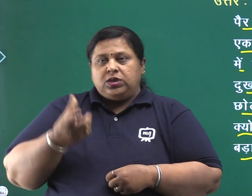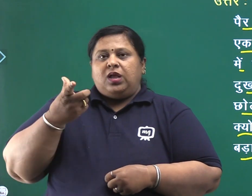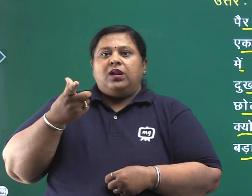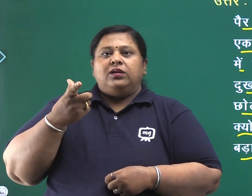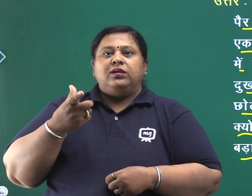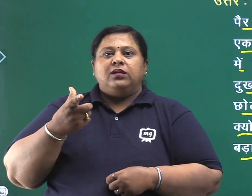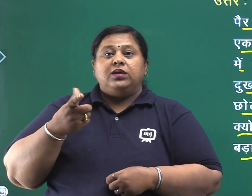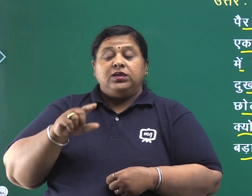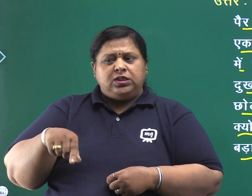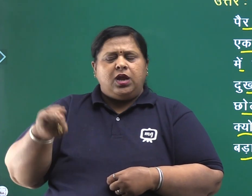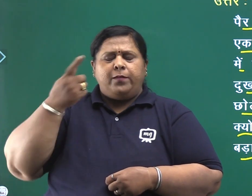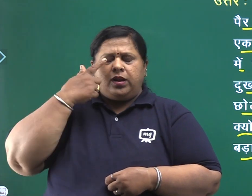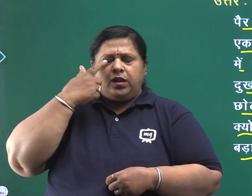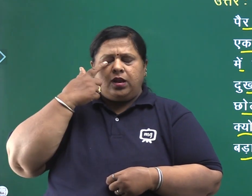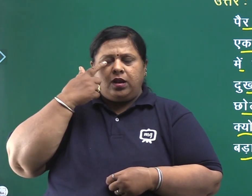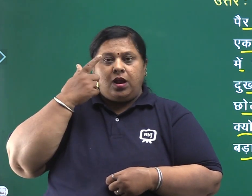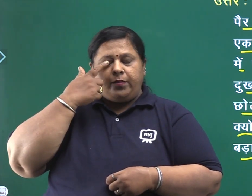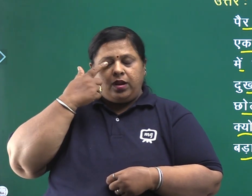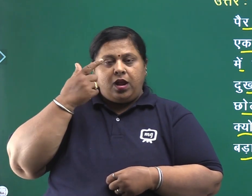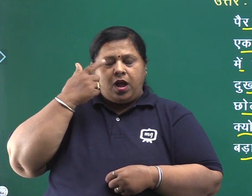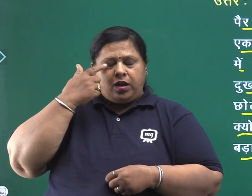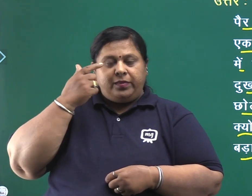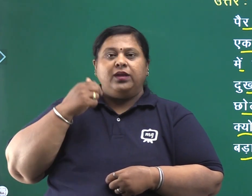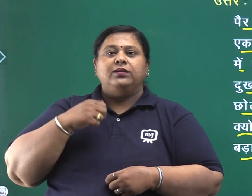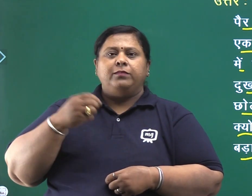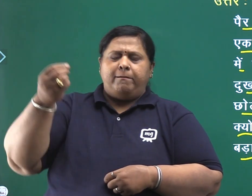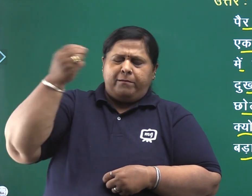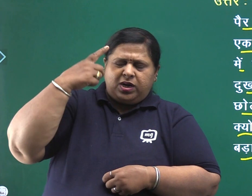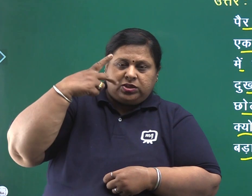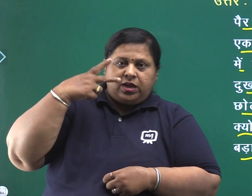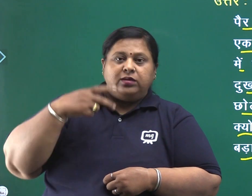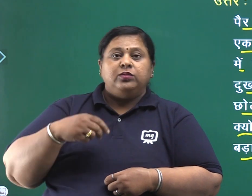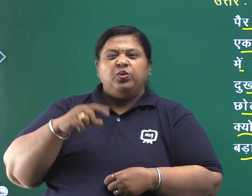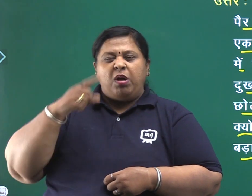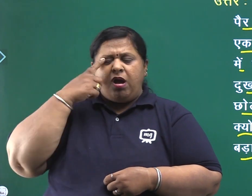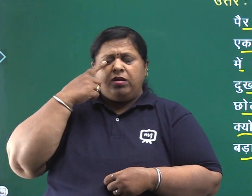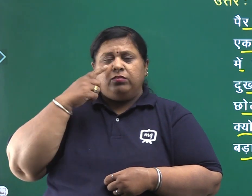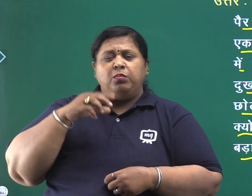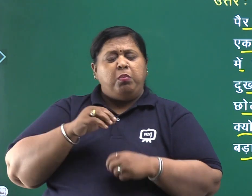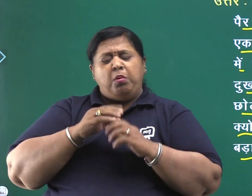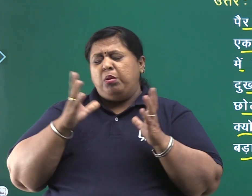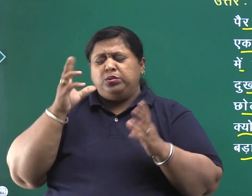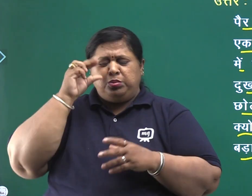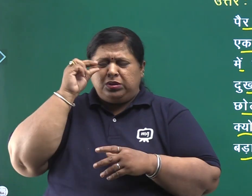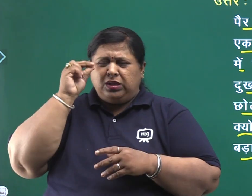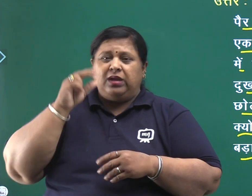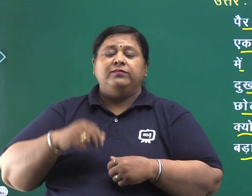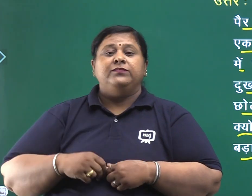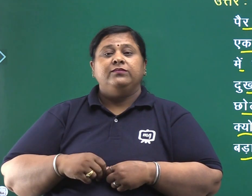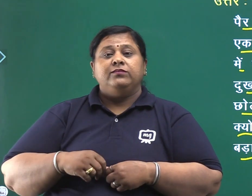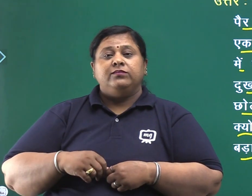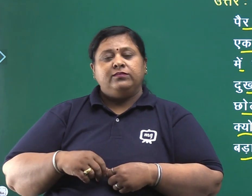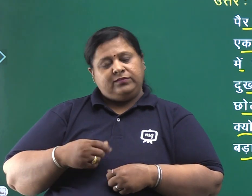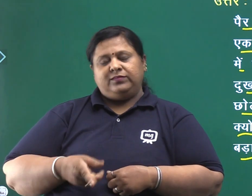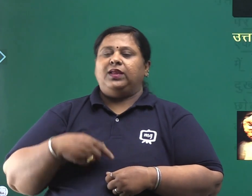उछलकर यदि हमारी आँख में पड़ जाए तो आँख बहुत दुखती है।